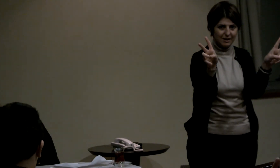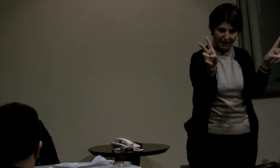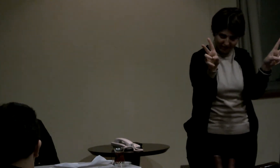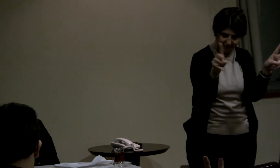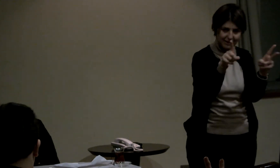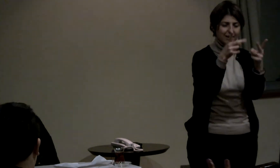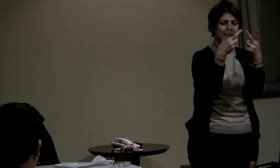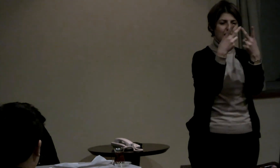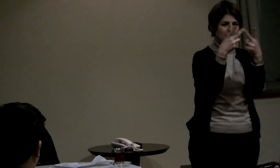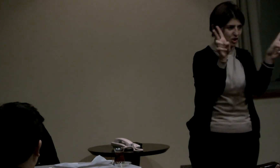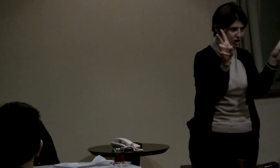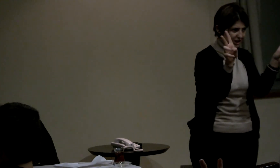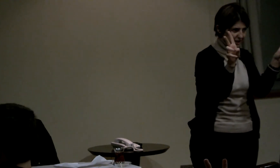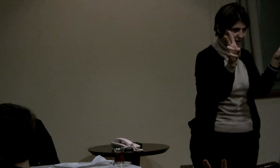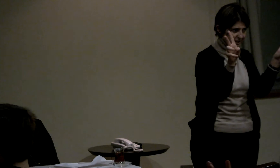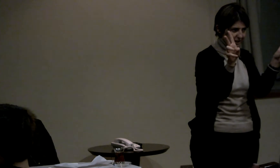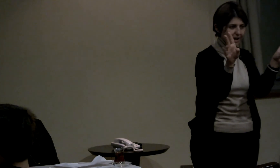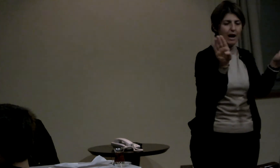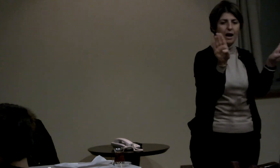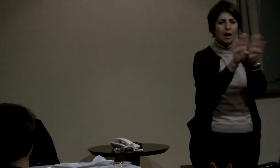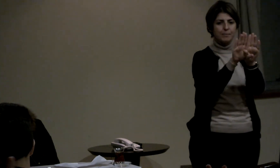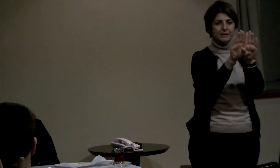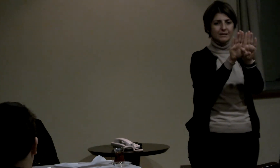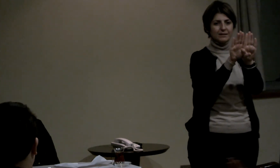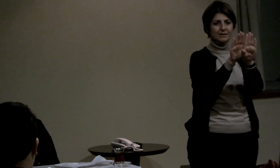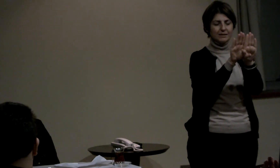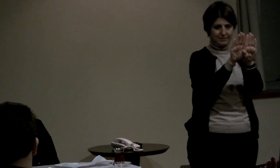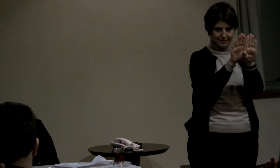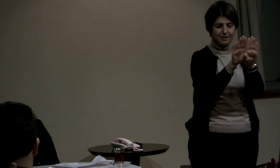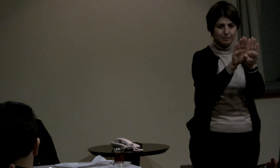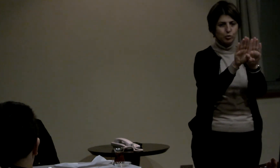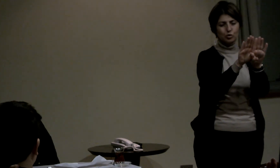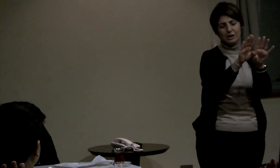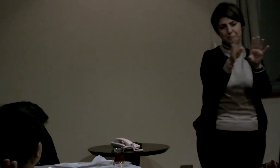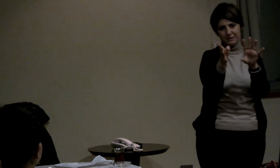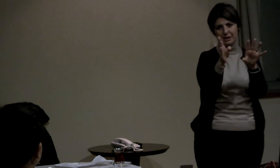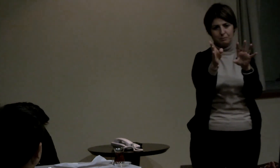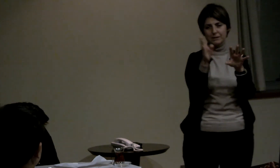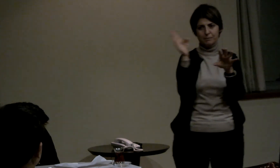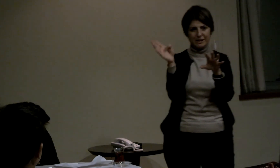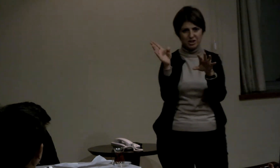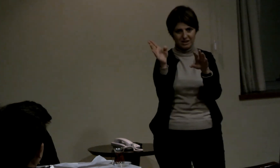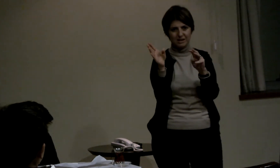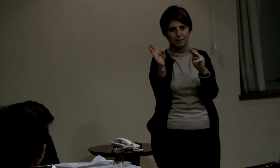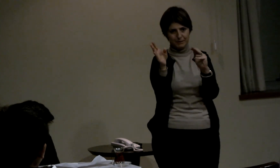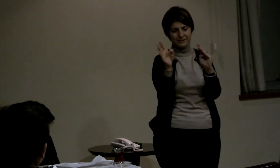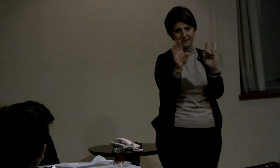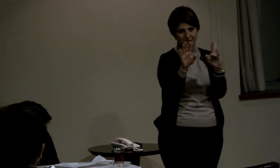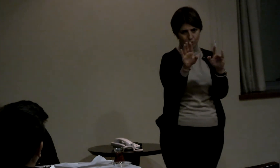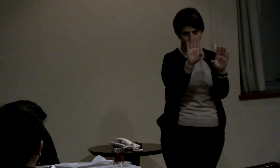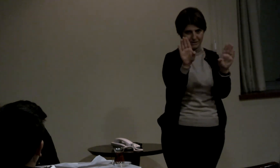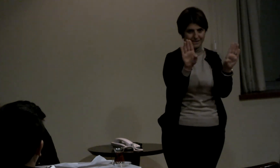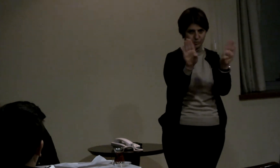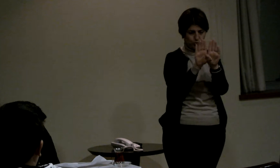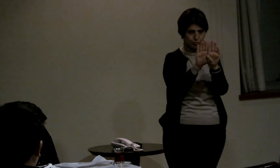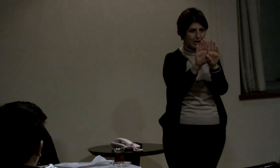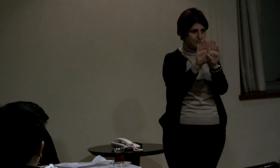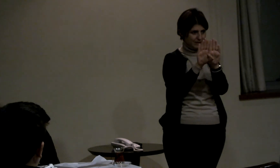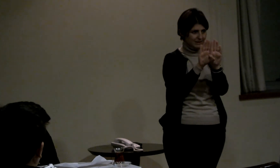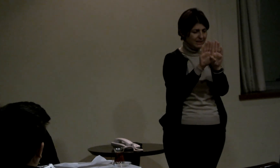evet açık kapalı. Bu kapının kapalı, pencerenin kapalı olması durumu kapalı ya